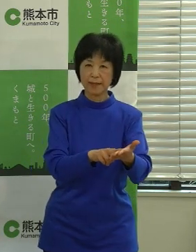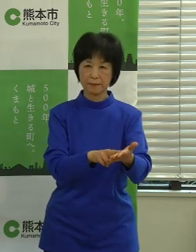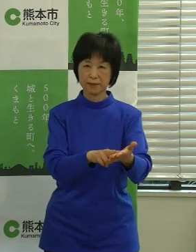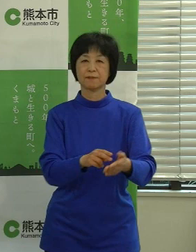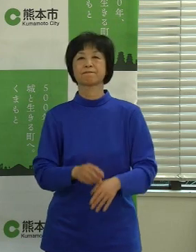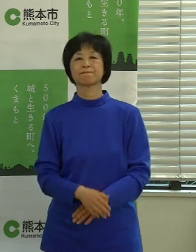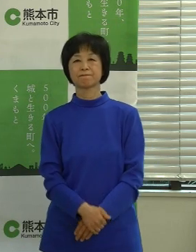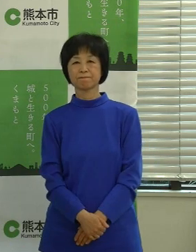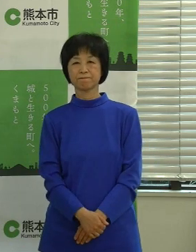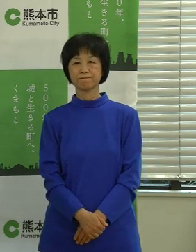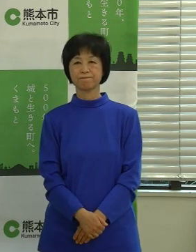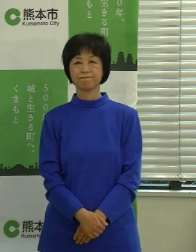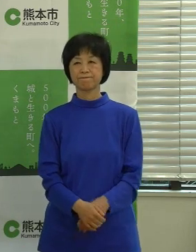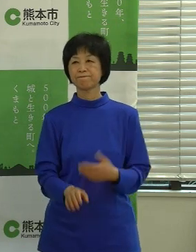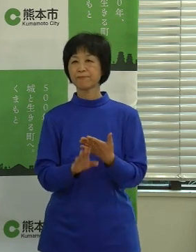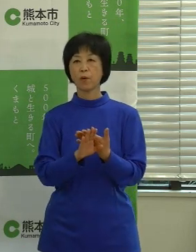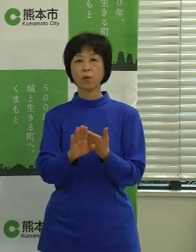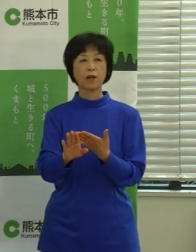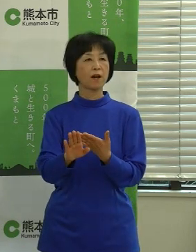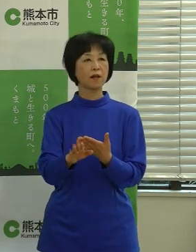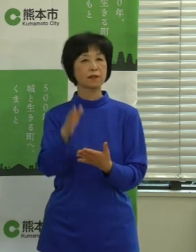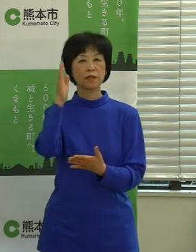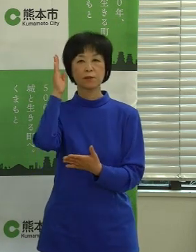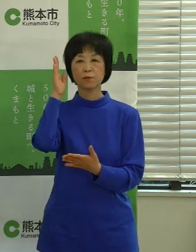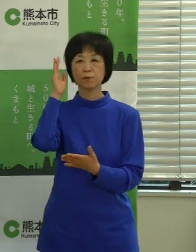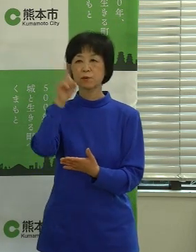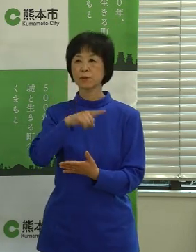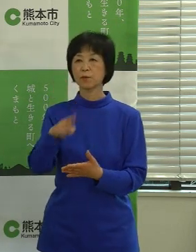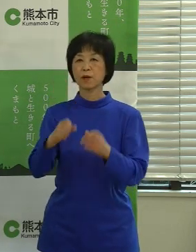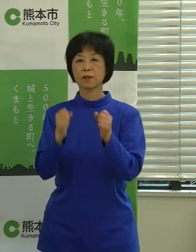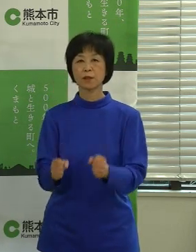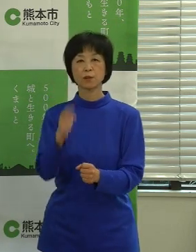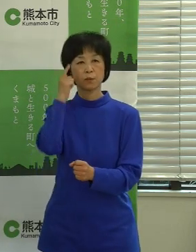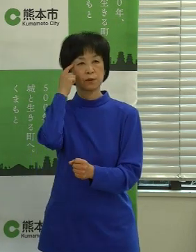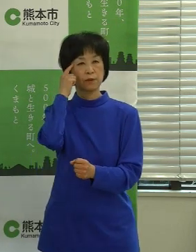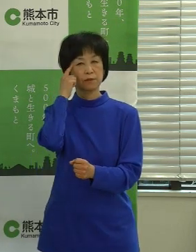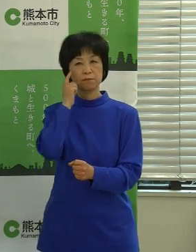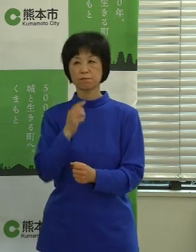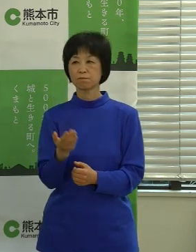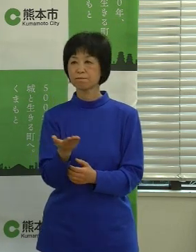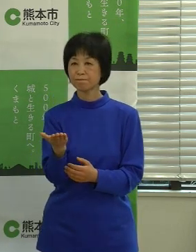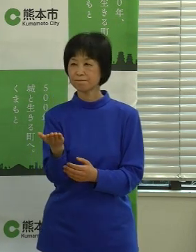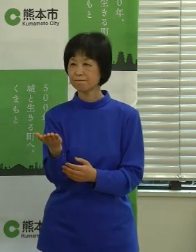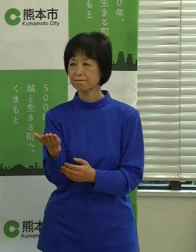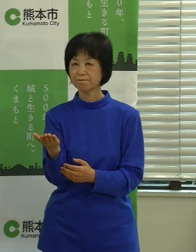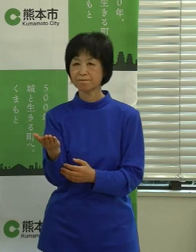はい、他にどうなったか手が上がったような気がしたね。違ったっけ、 よろしいでしょうか。 よろ